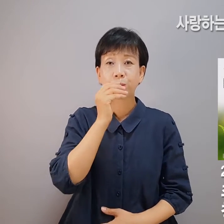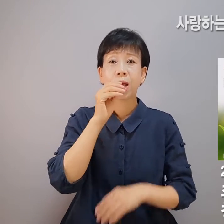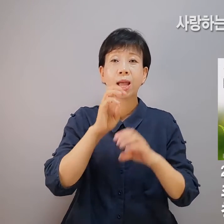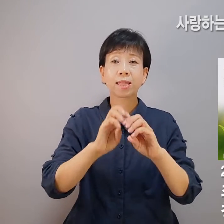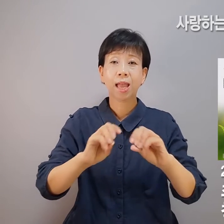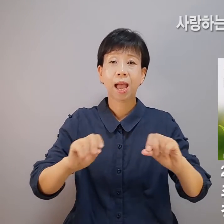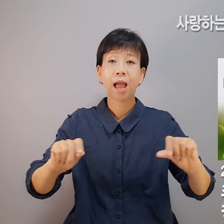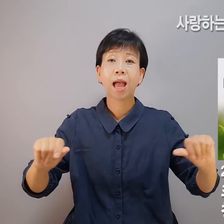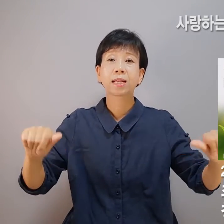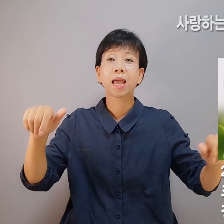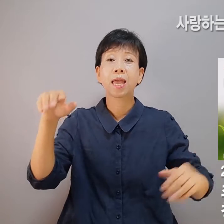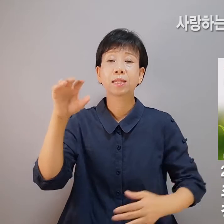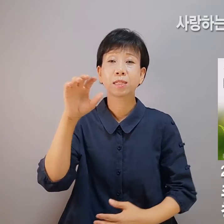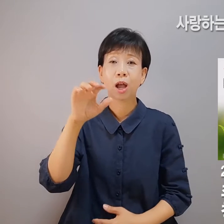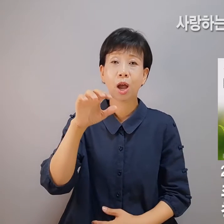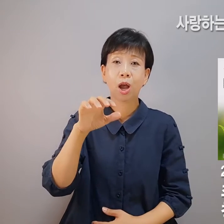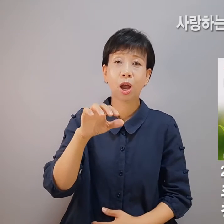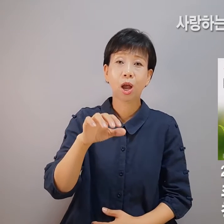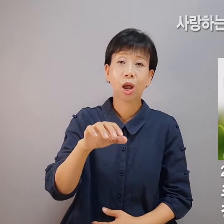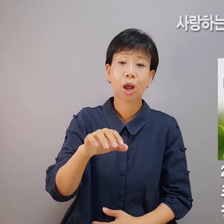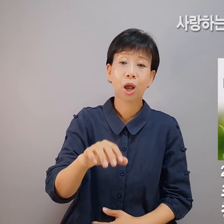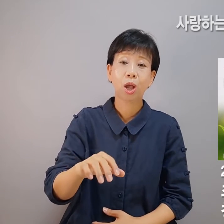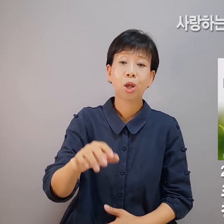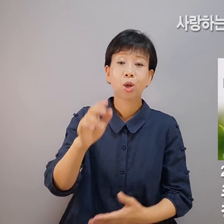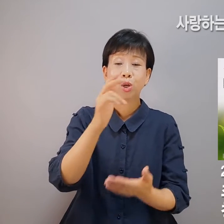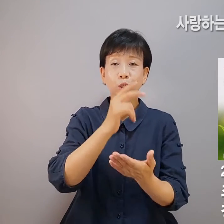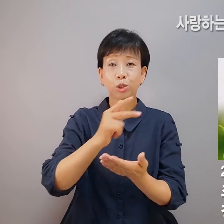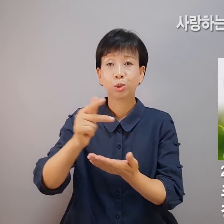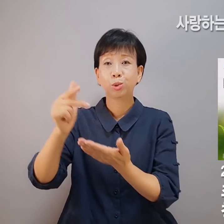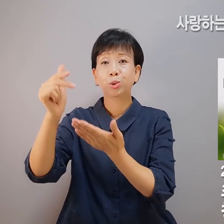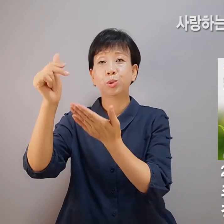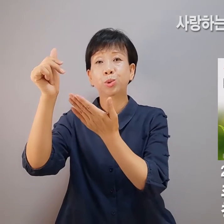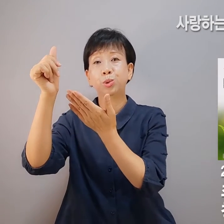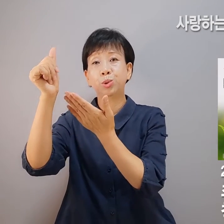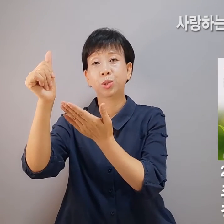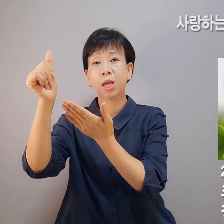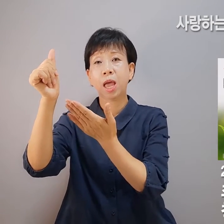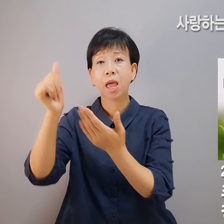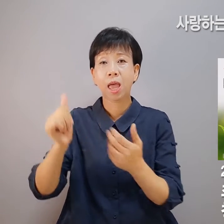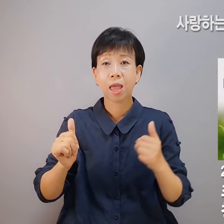언덕 거룩한 땅에서